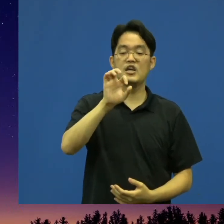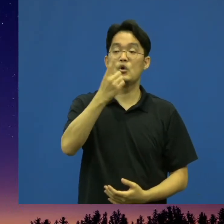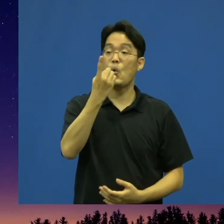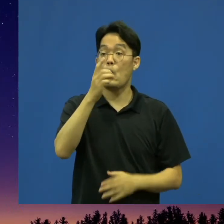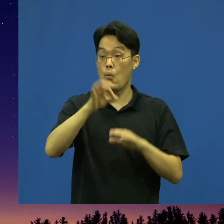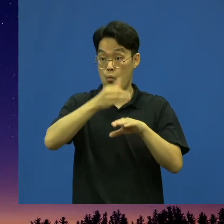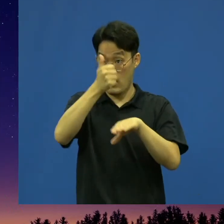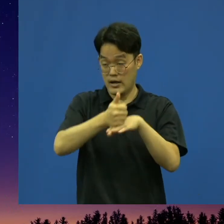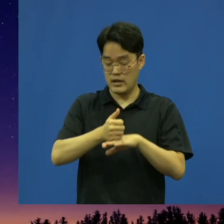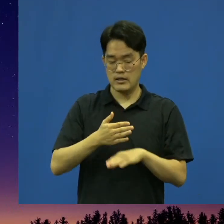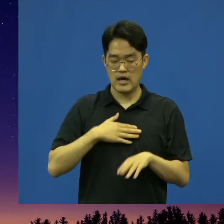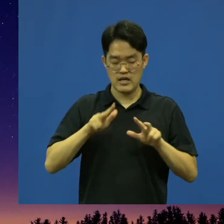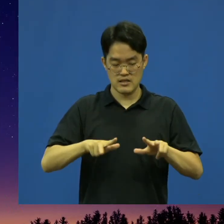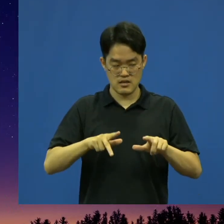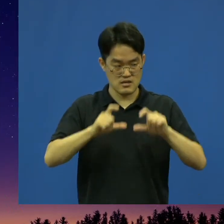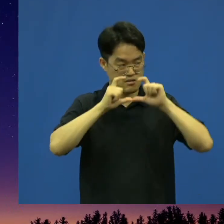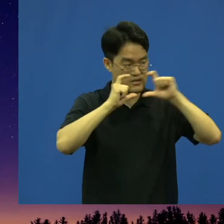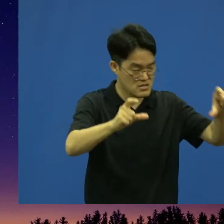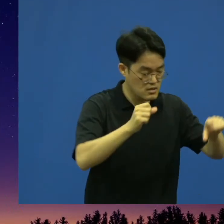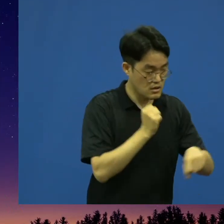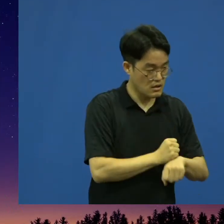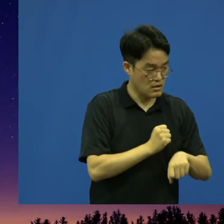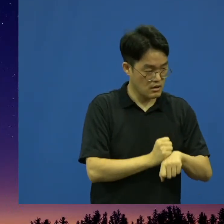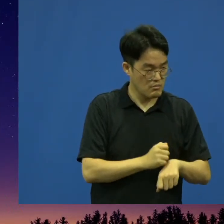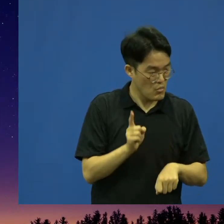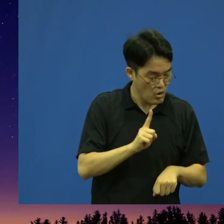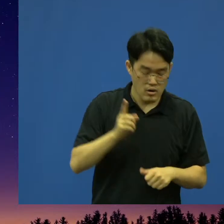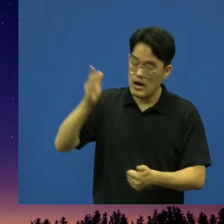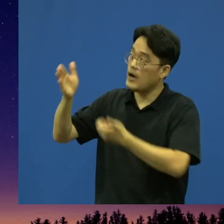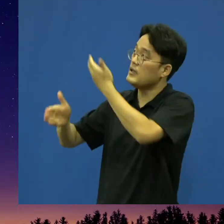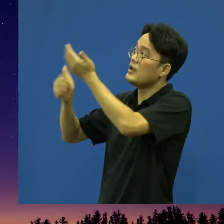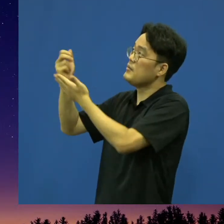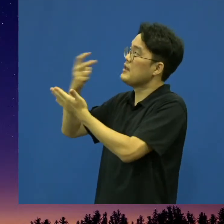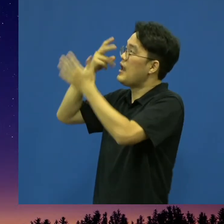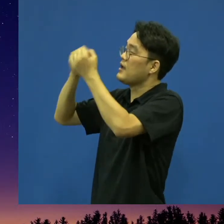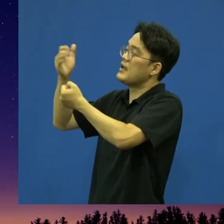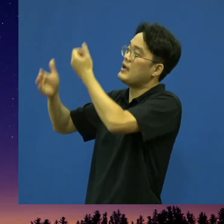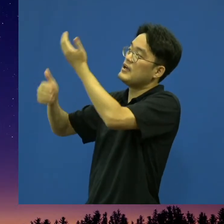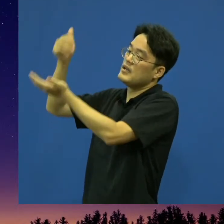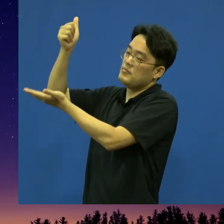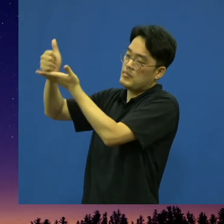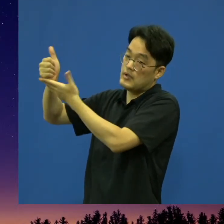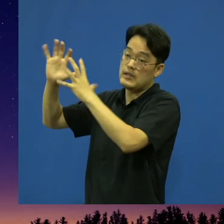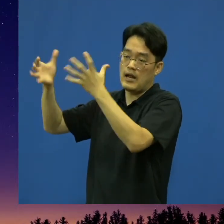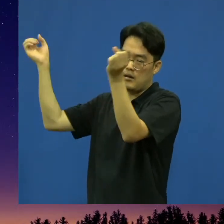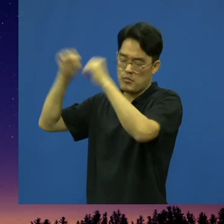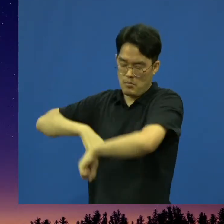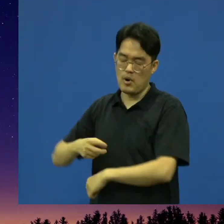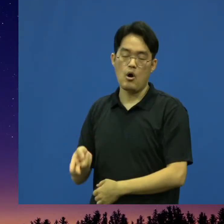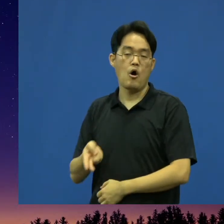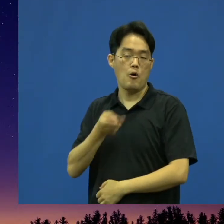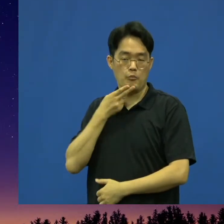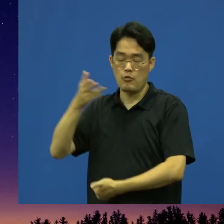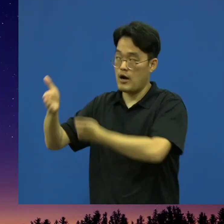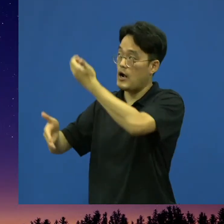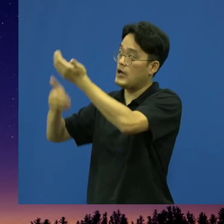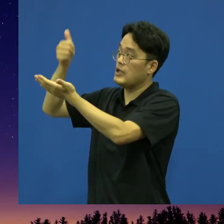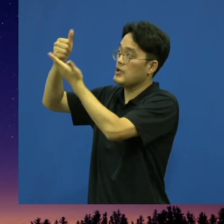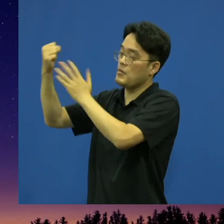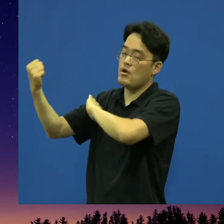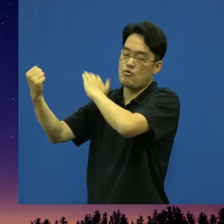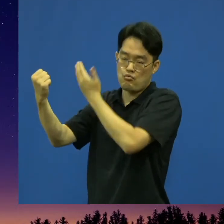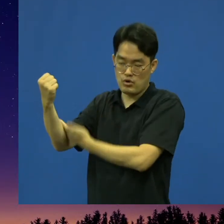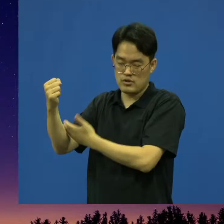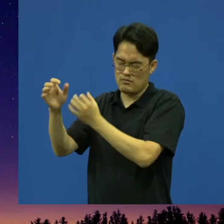내리노라. 그는 살아계시는 하나님이시요 그의 나라는 멸망하지 아니할 것이요 그의 권세는